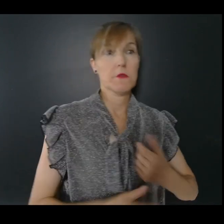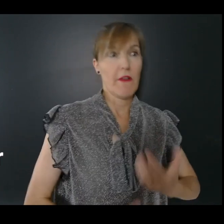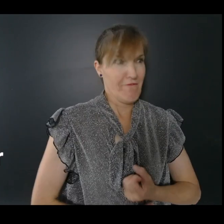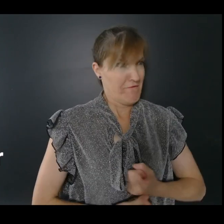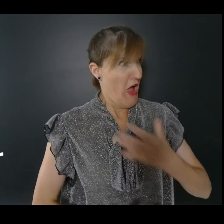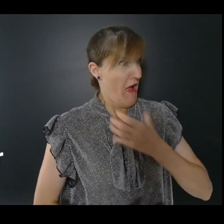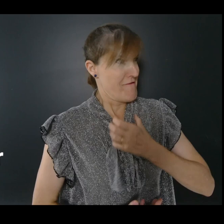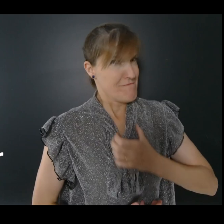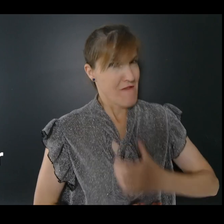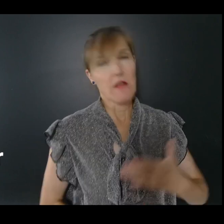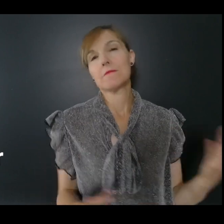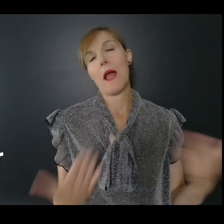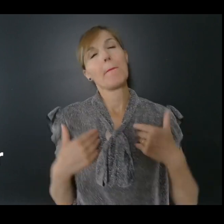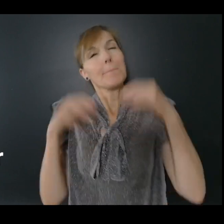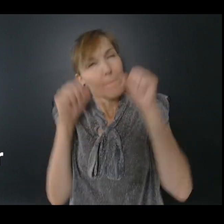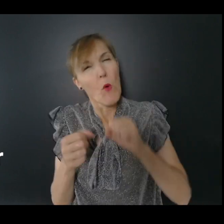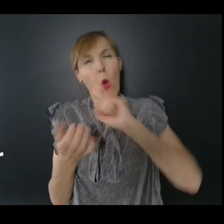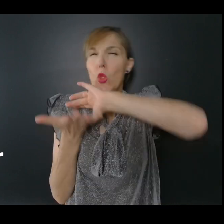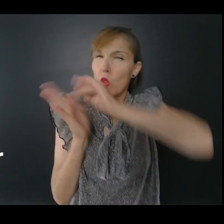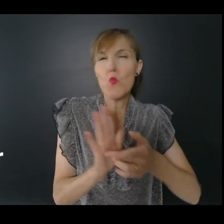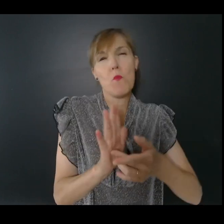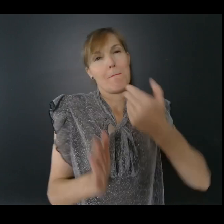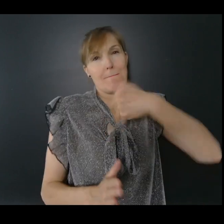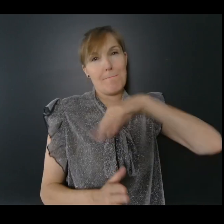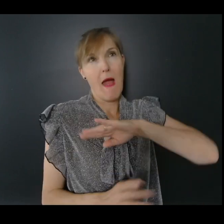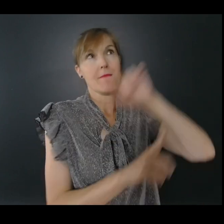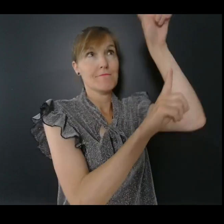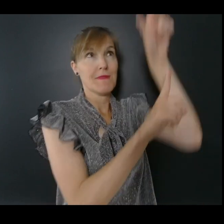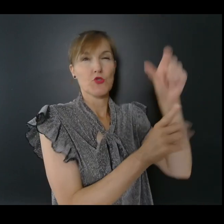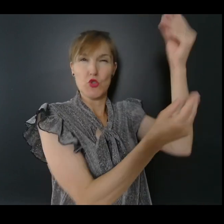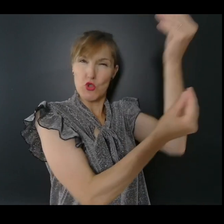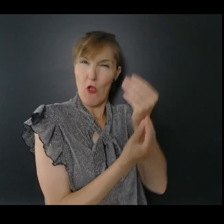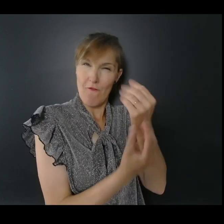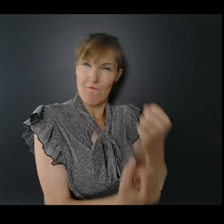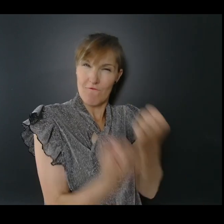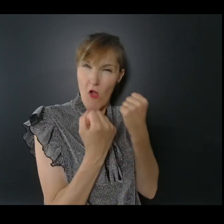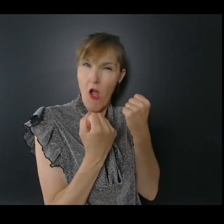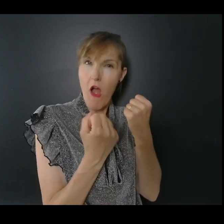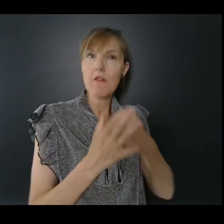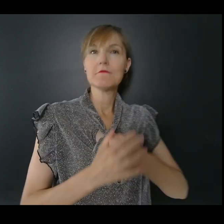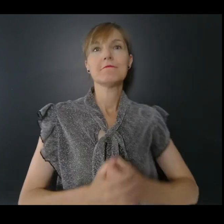disette. Je puis tout par celui qui me fortifie. »